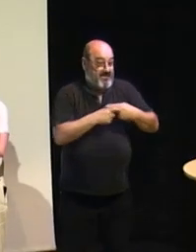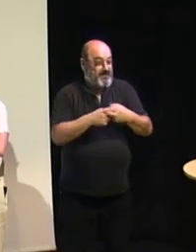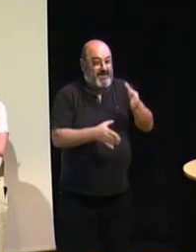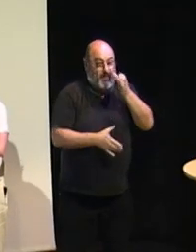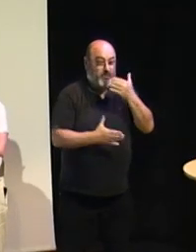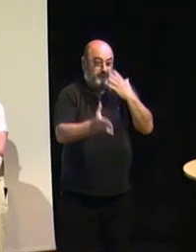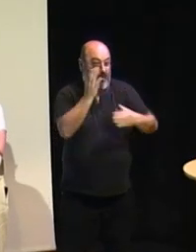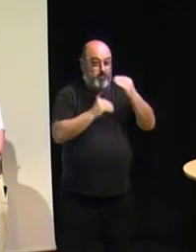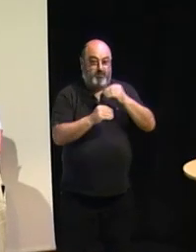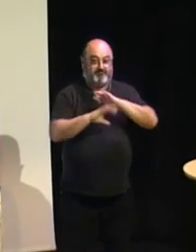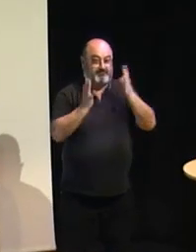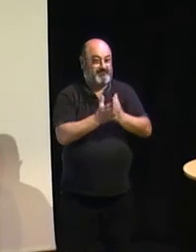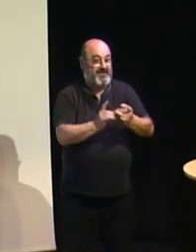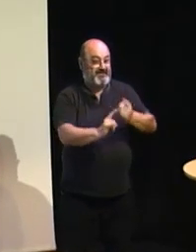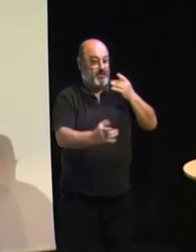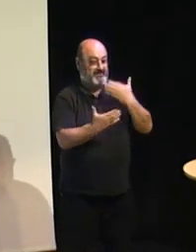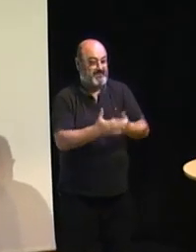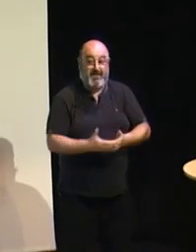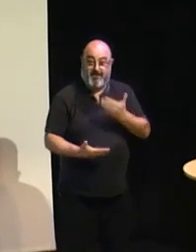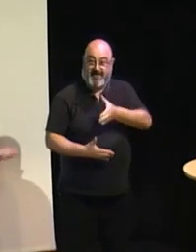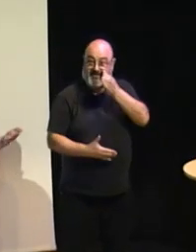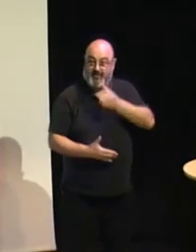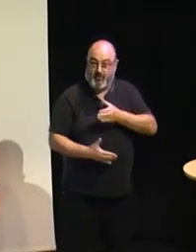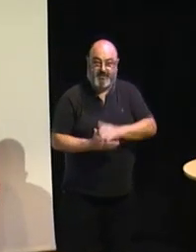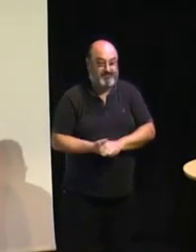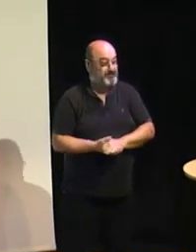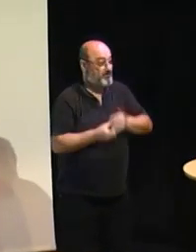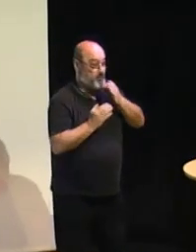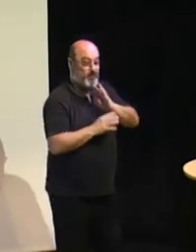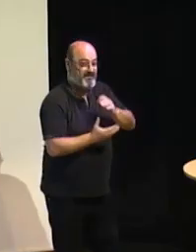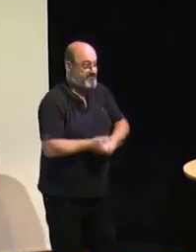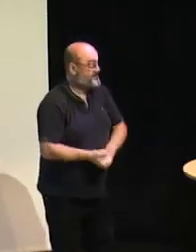plus sur cette histoire. Merci beaucoup de votre attention et bonne conférence. Et merci Yann.